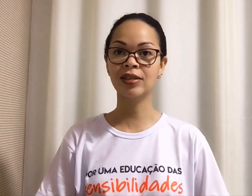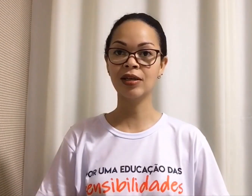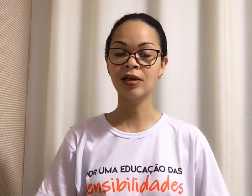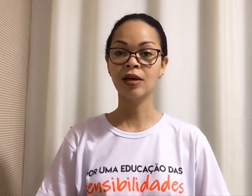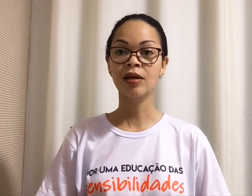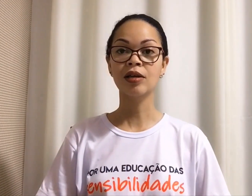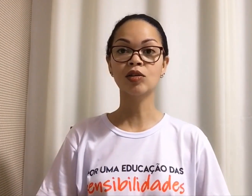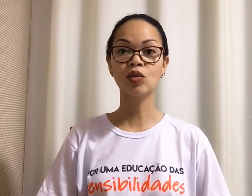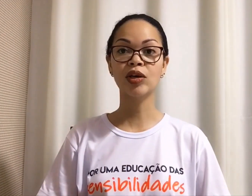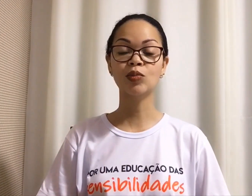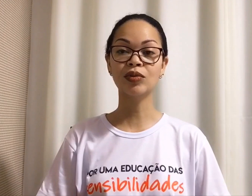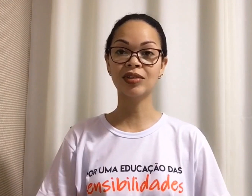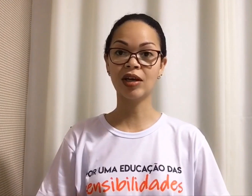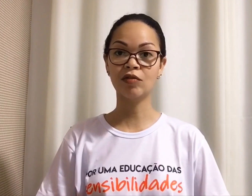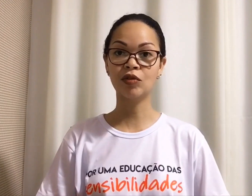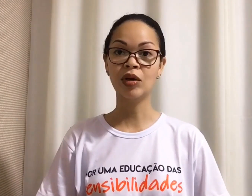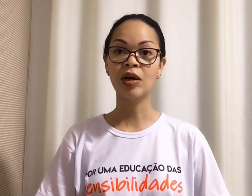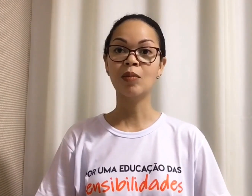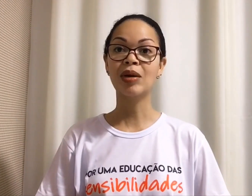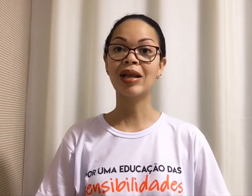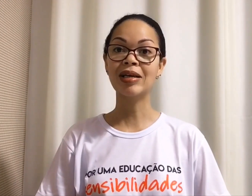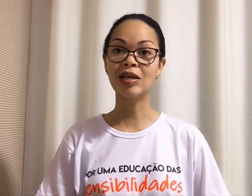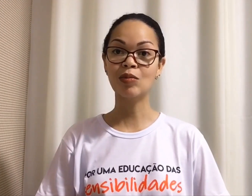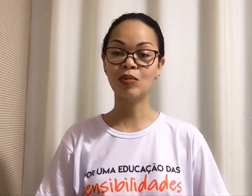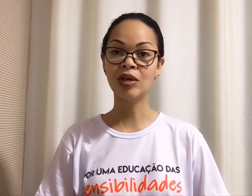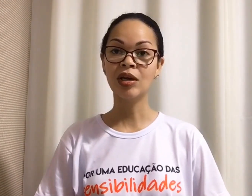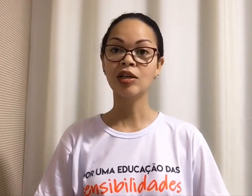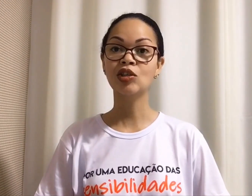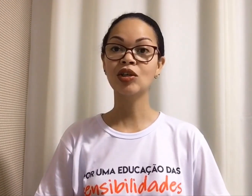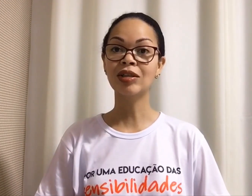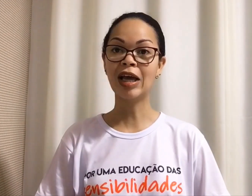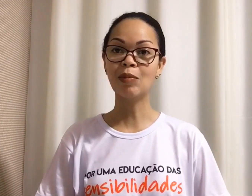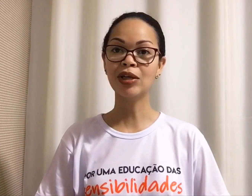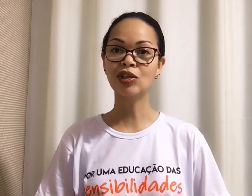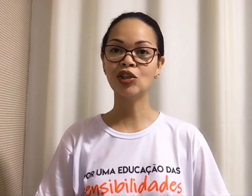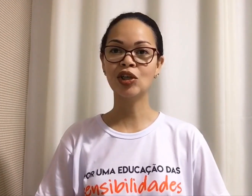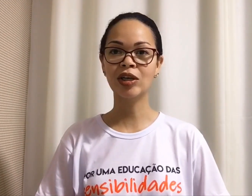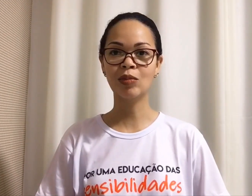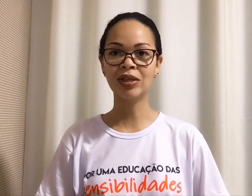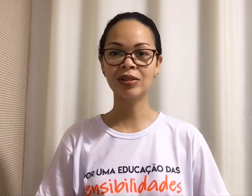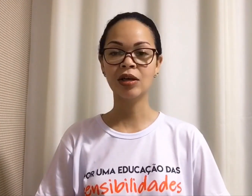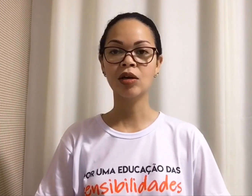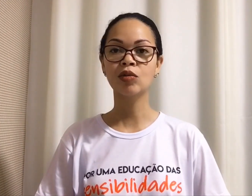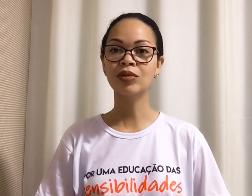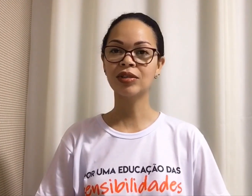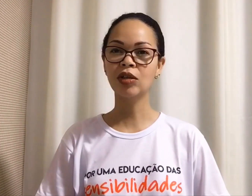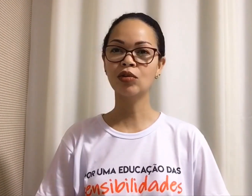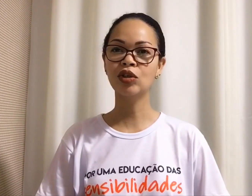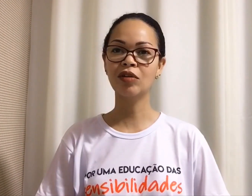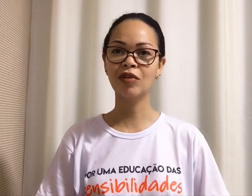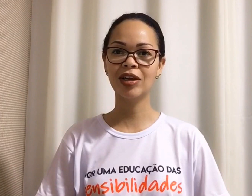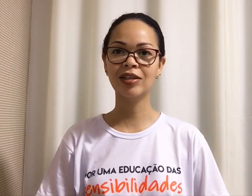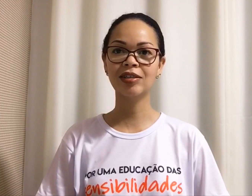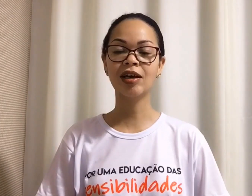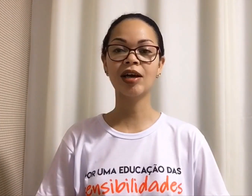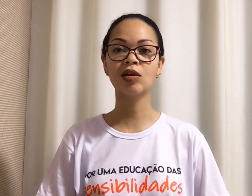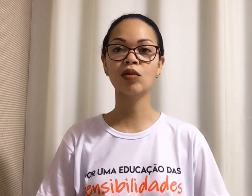Lazer e sou responsável pela equipe de intérpretes de Libras do Centro de Referência à